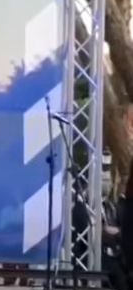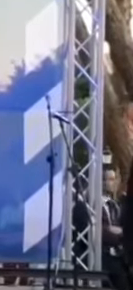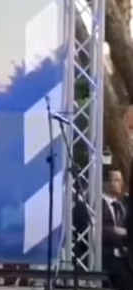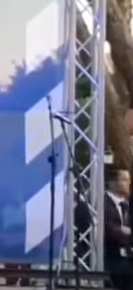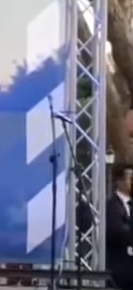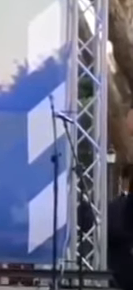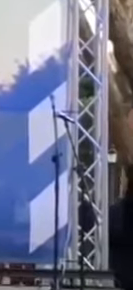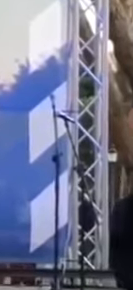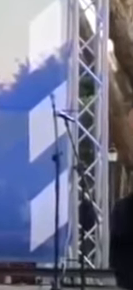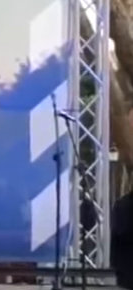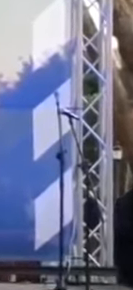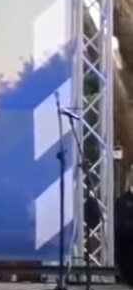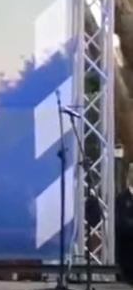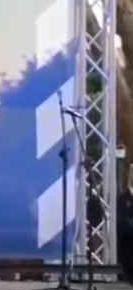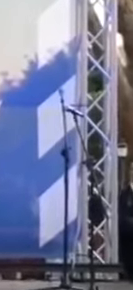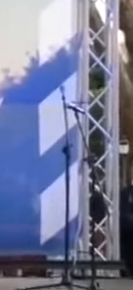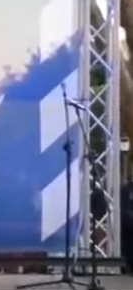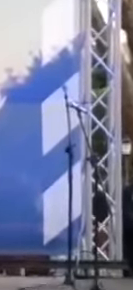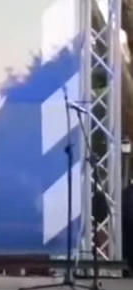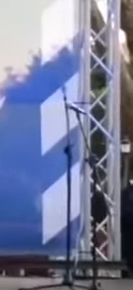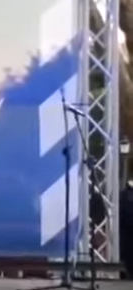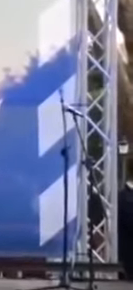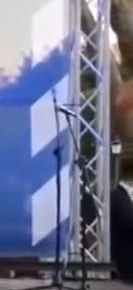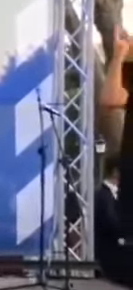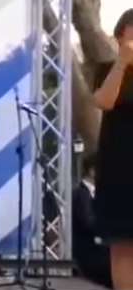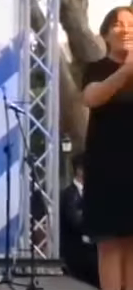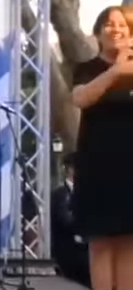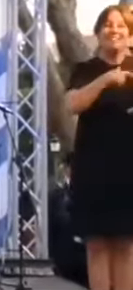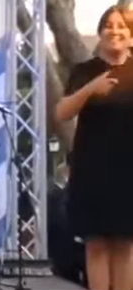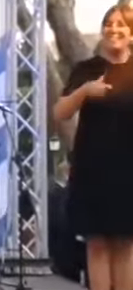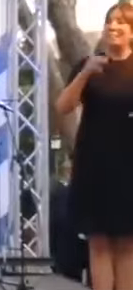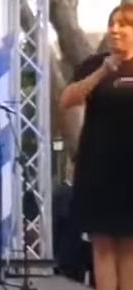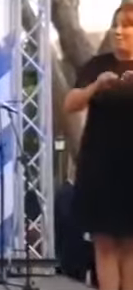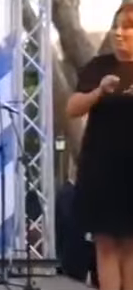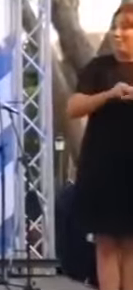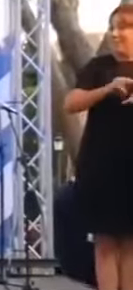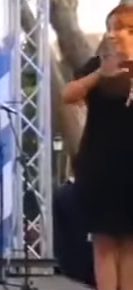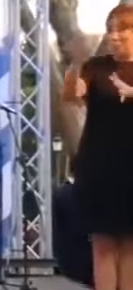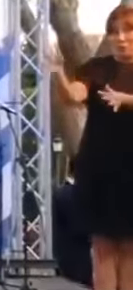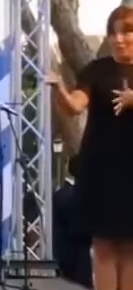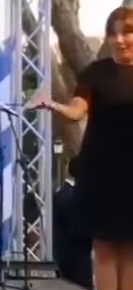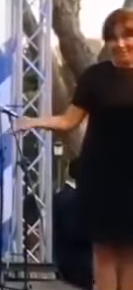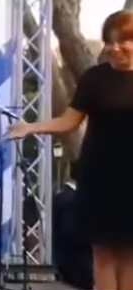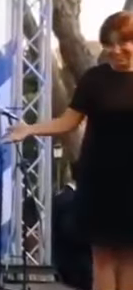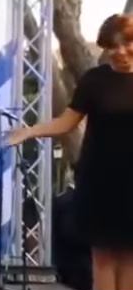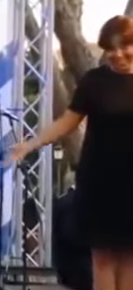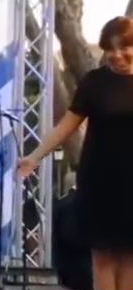vabbè, ne incontro tanti che mi dicono: ma noi volevamo tutti lei sindaco, sì, ma avete votato sempre qualcun altro.